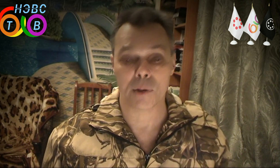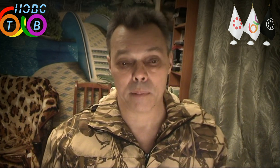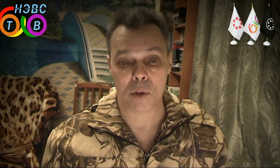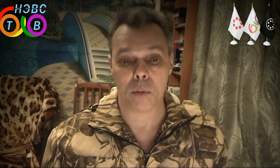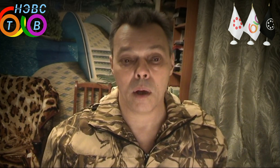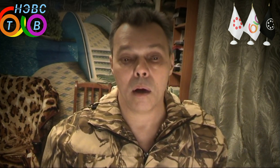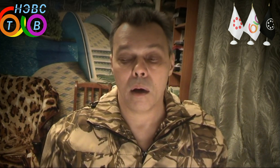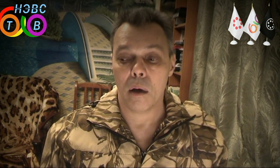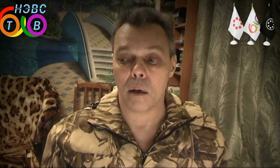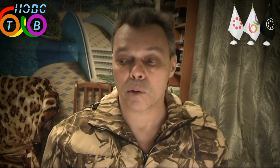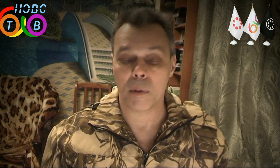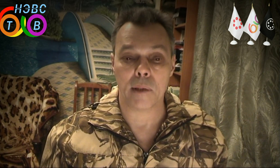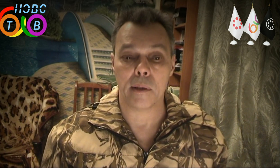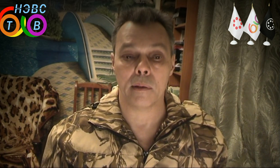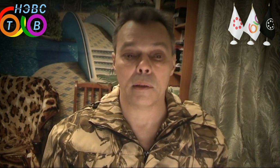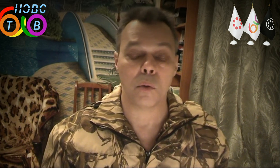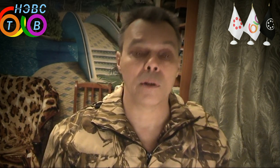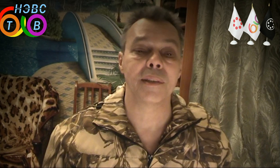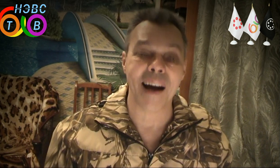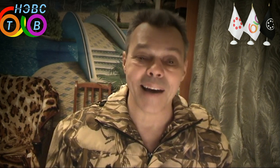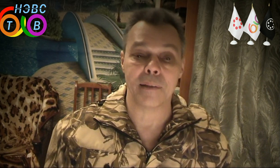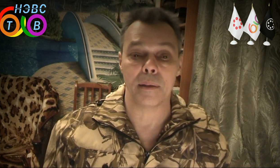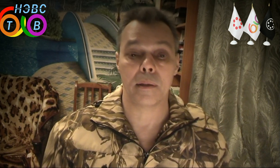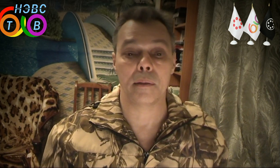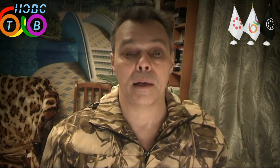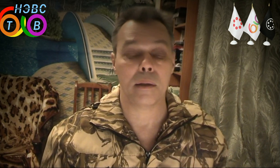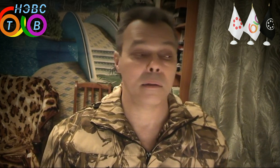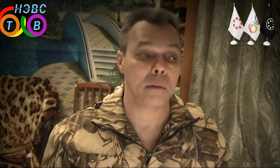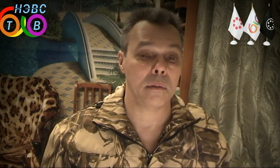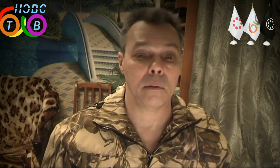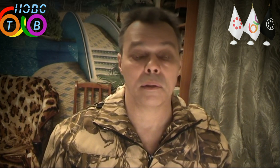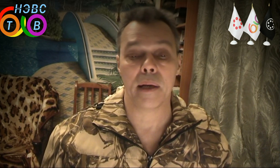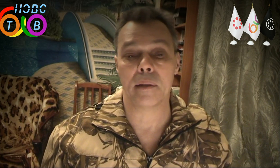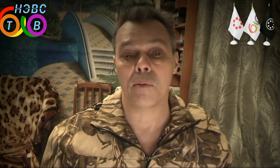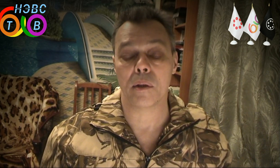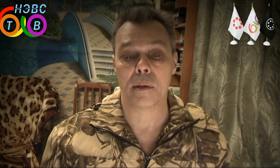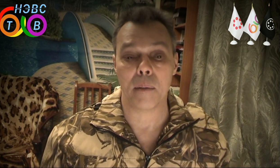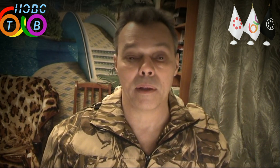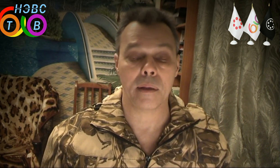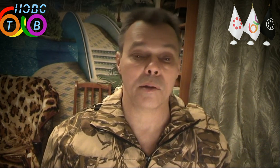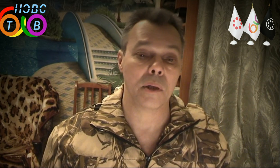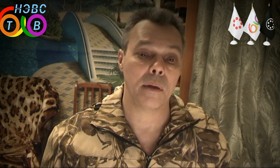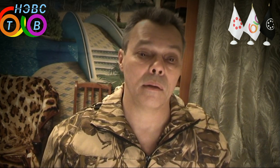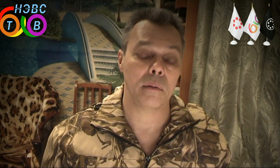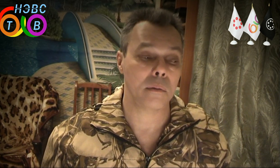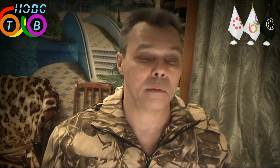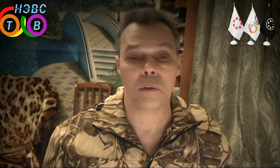биологическим отцом. Особенно если он знает их, да, и знает того отца биологического, и